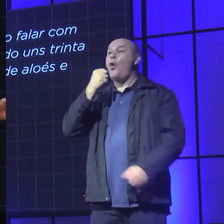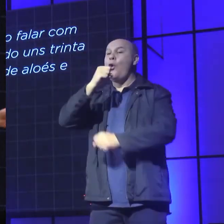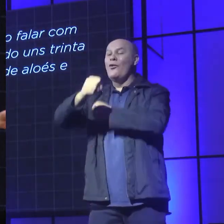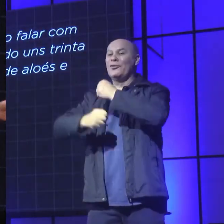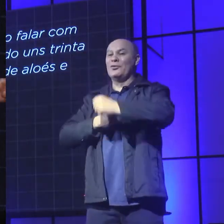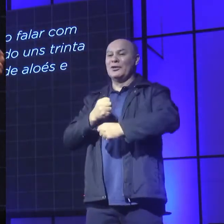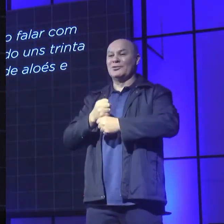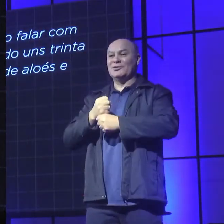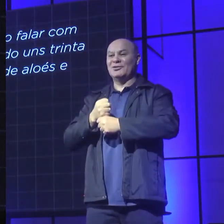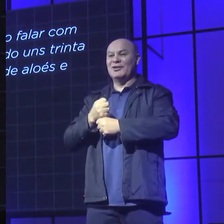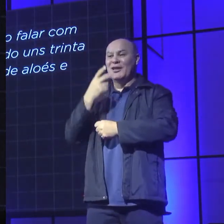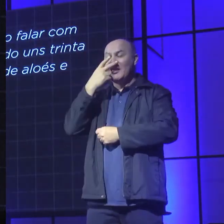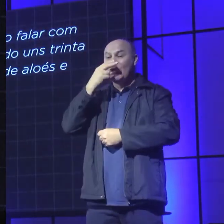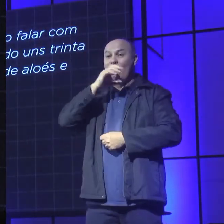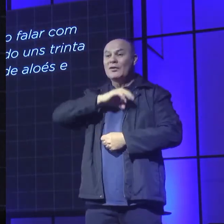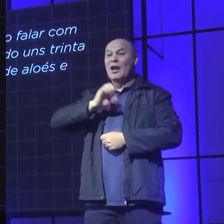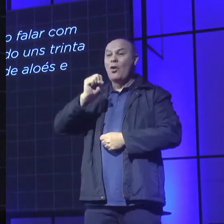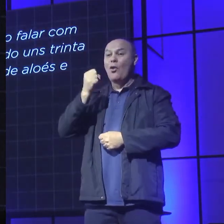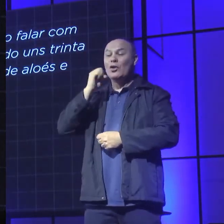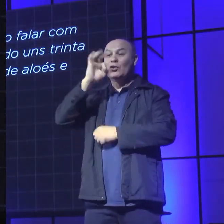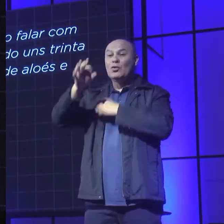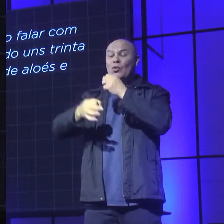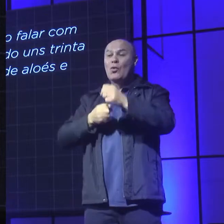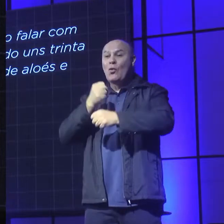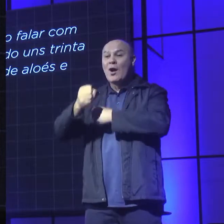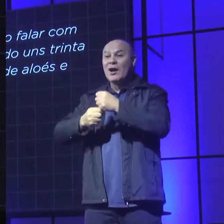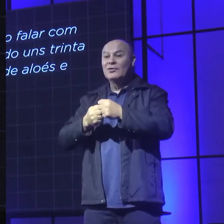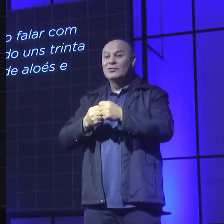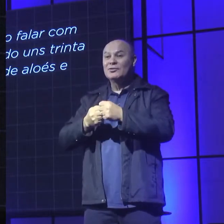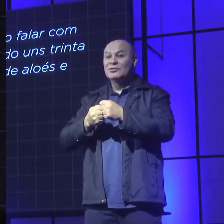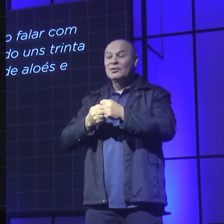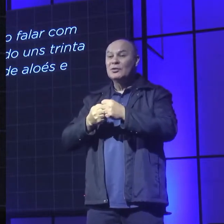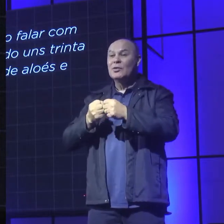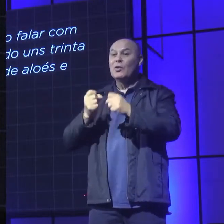dizer que chegava a valer hoje $250 mil.